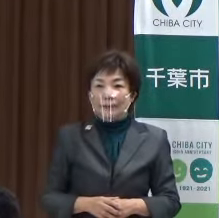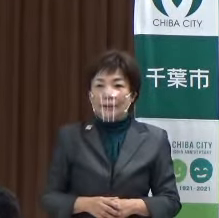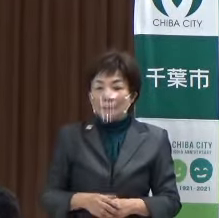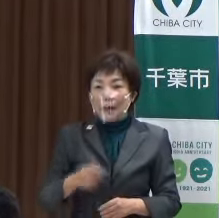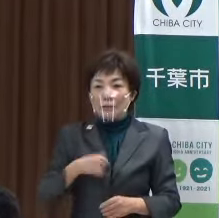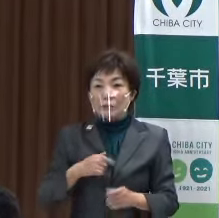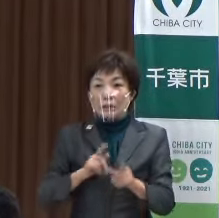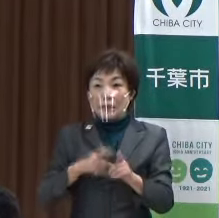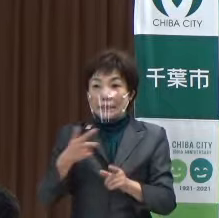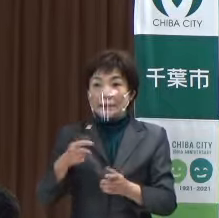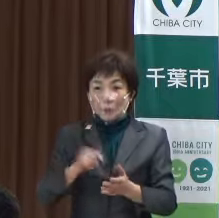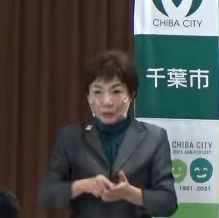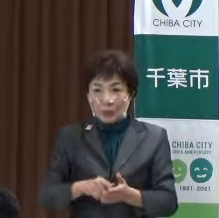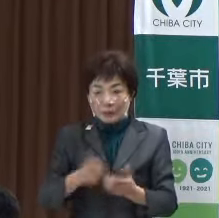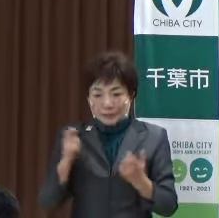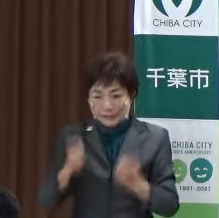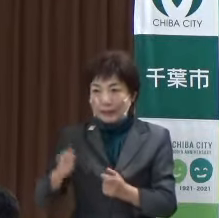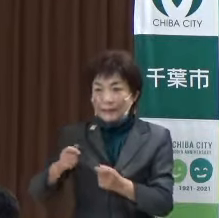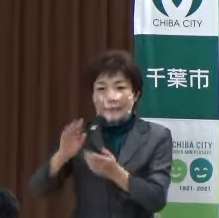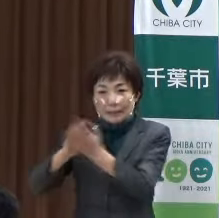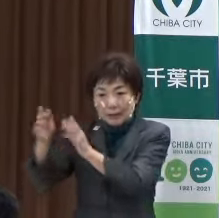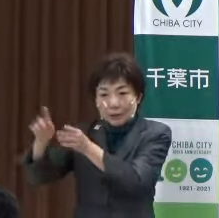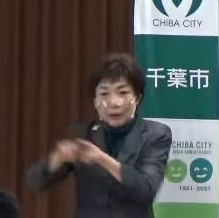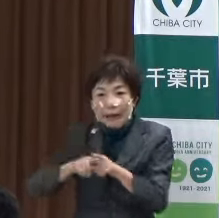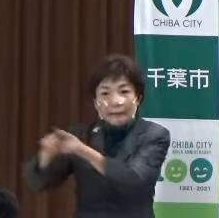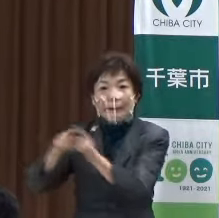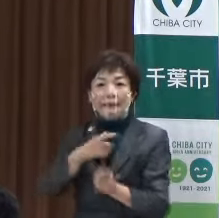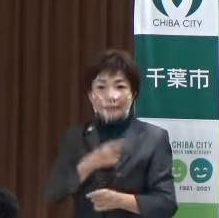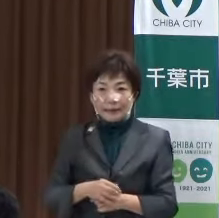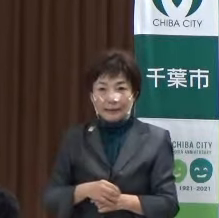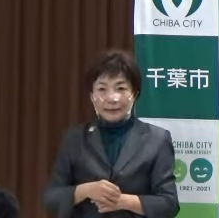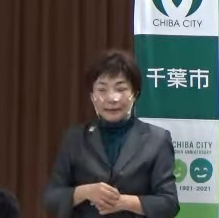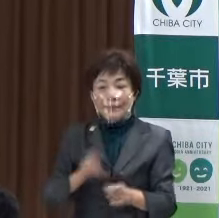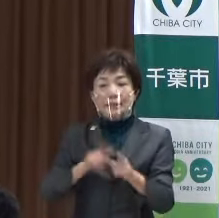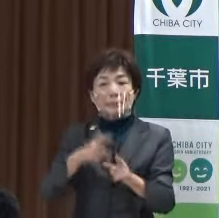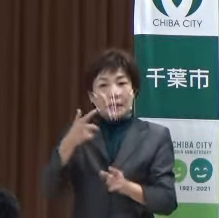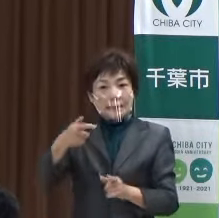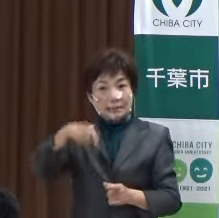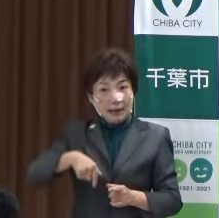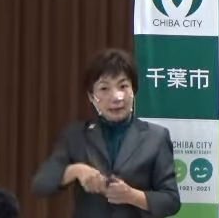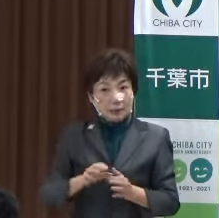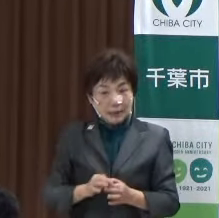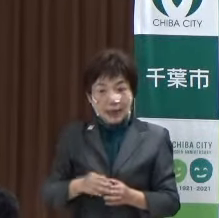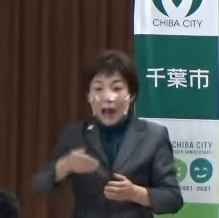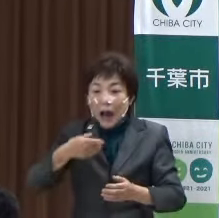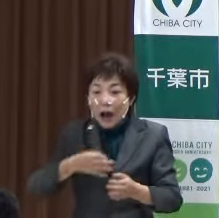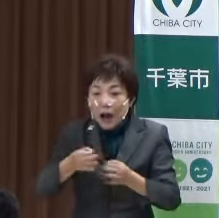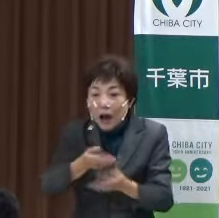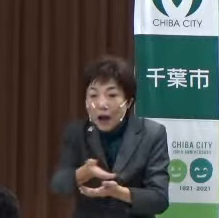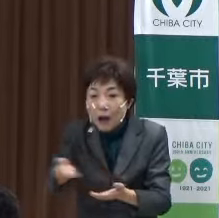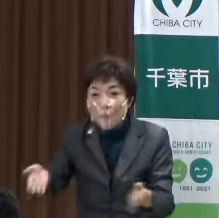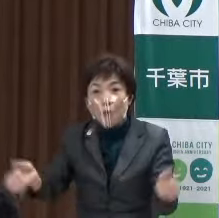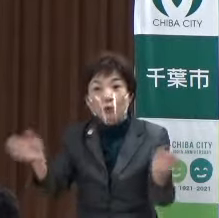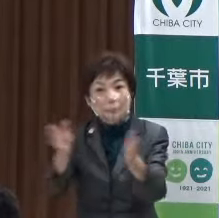市としてもしっかり連携をしていきたいと思いますし、千葉市として、飲食店も含